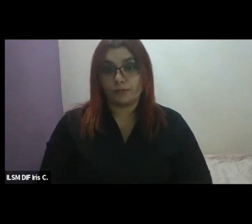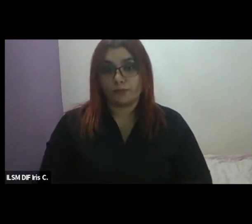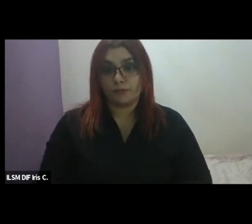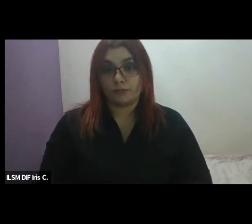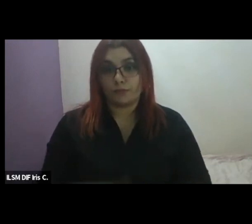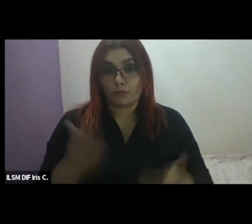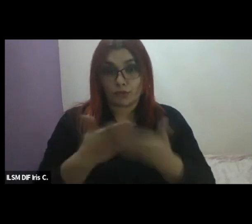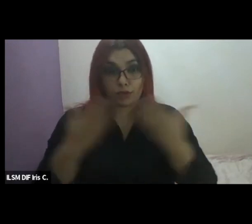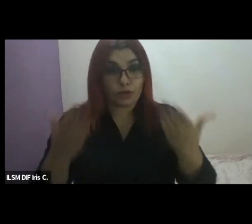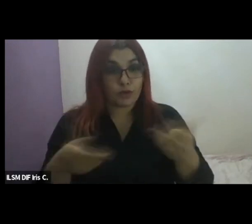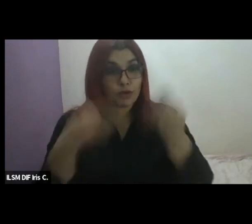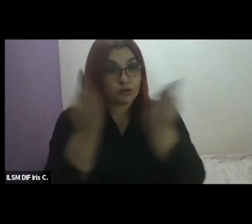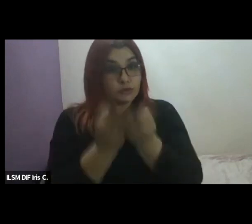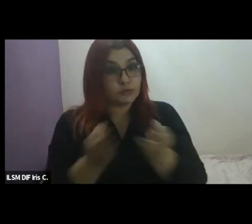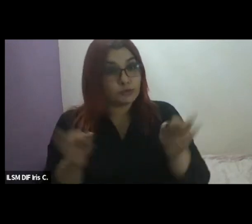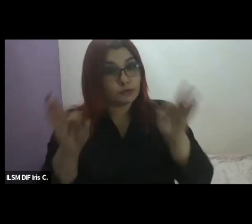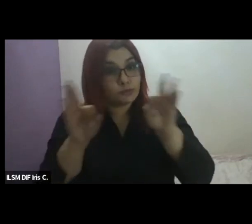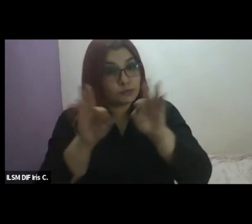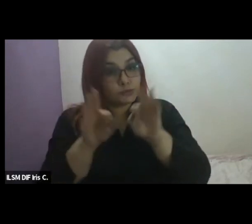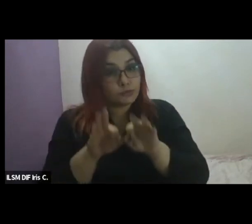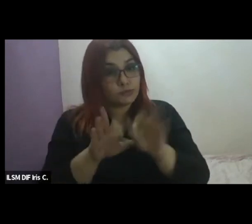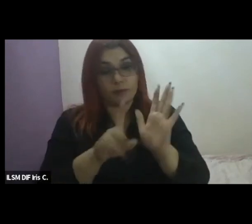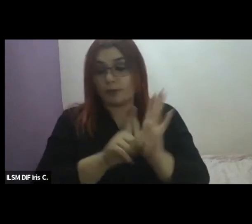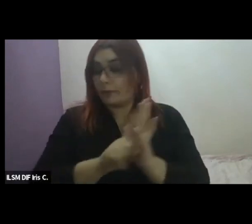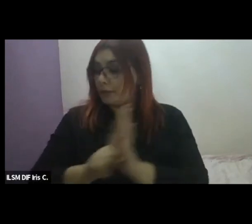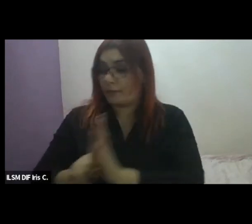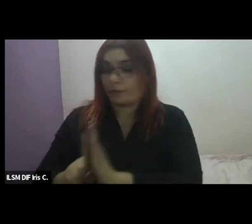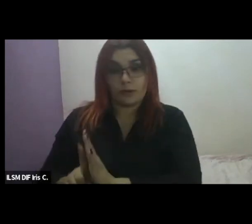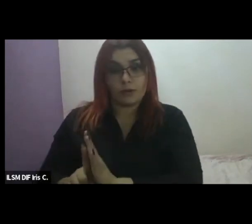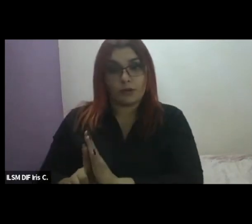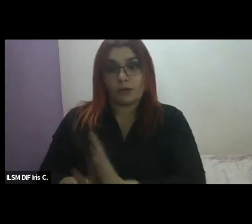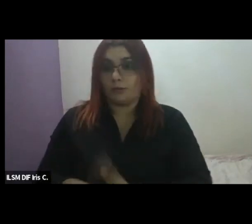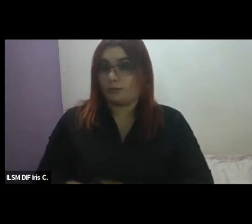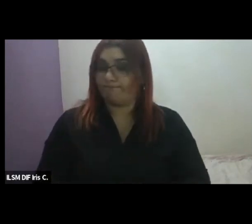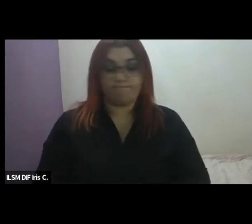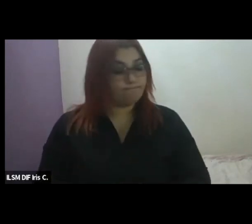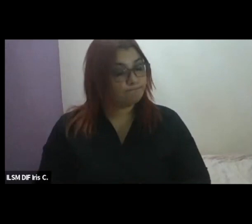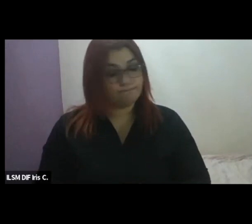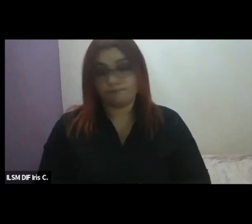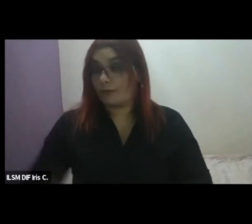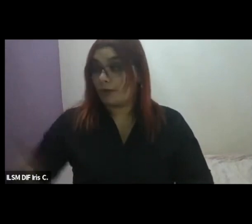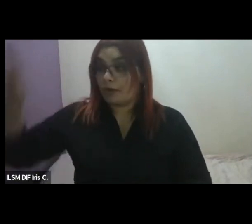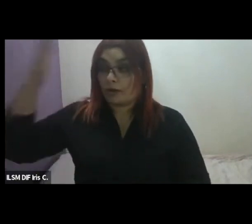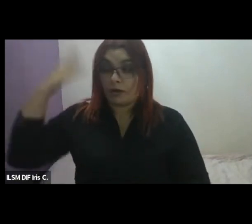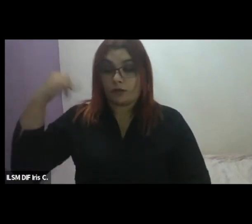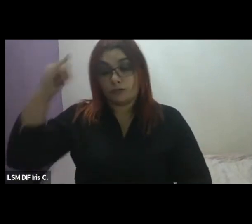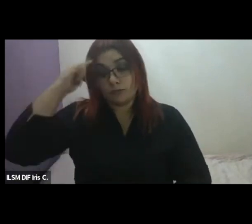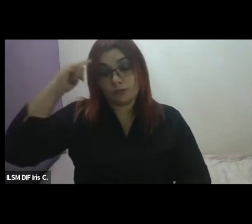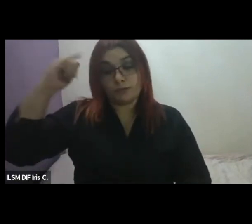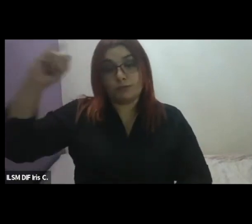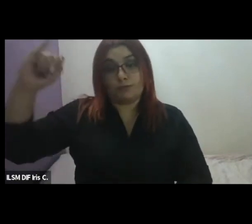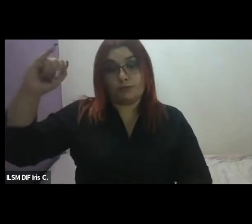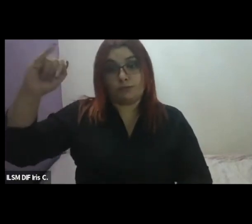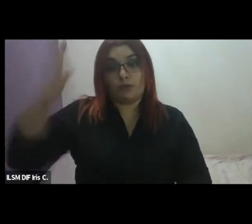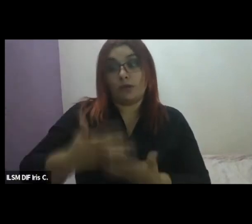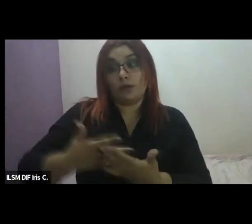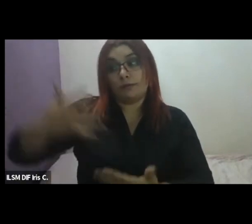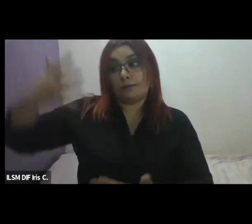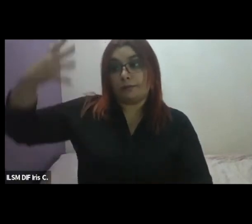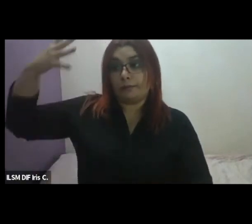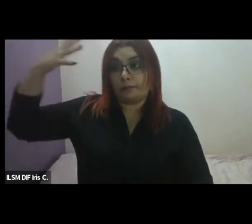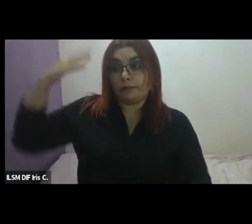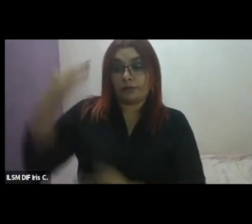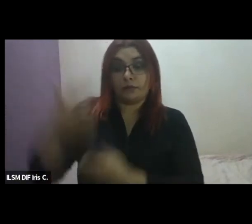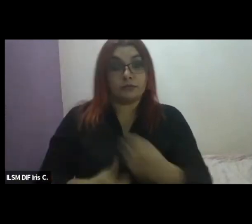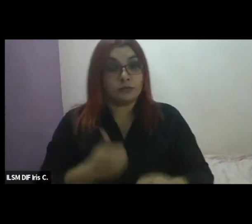También es importante no dejar de lado las lógicas coloniales. Recordemos que la civilización occidental se caracteriza por